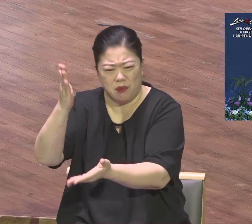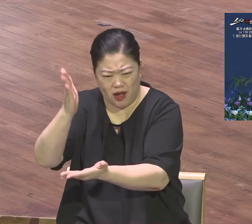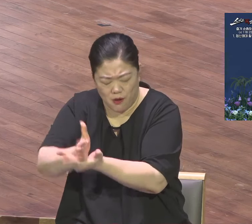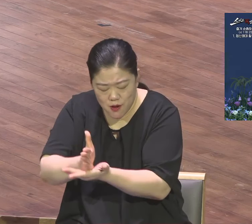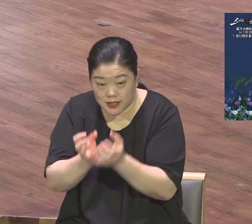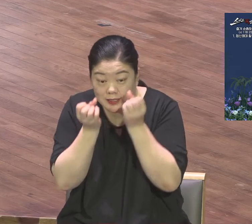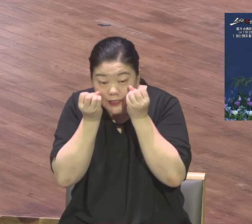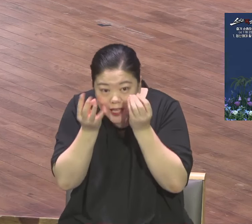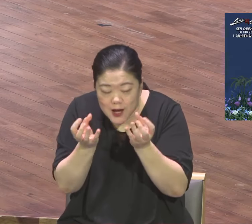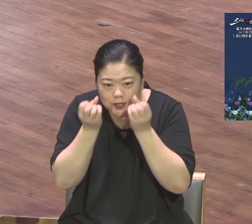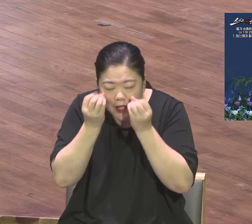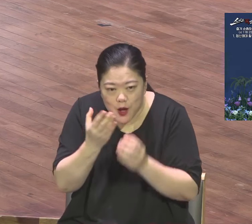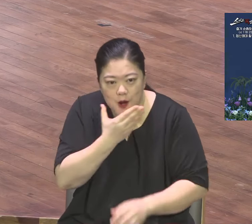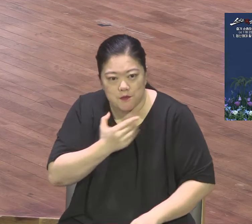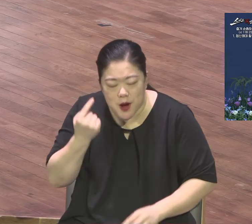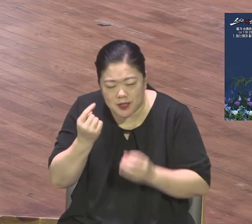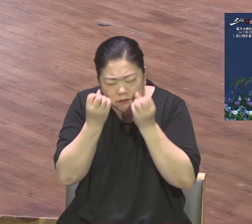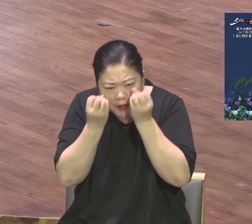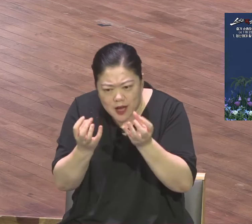것처럼.